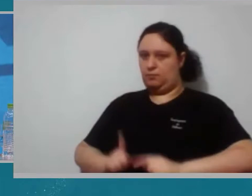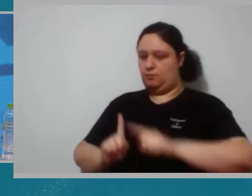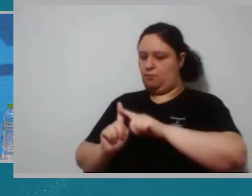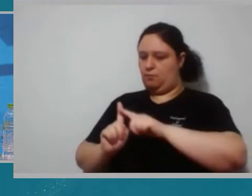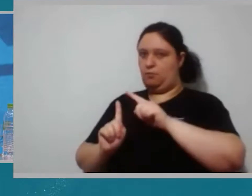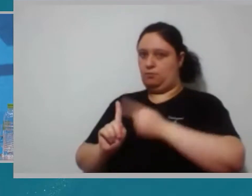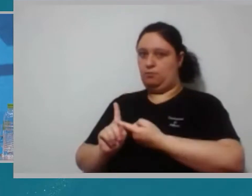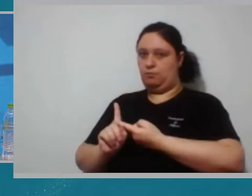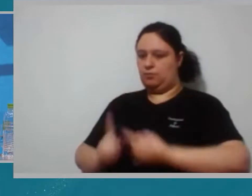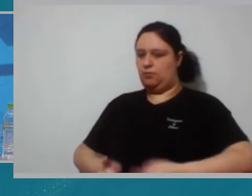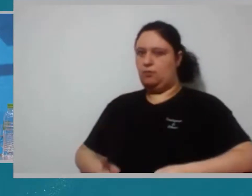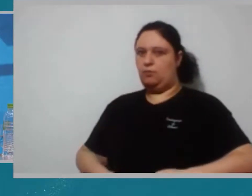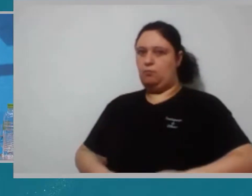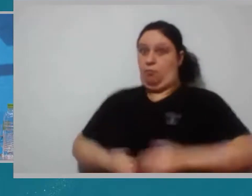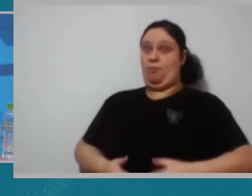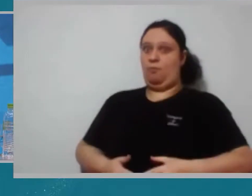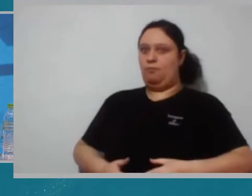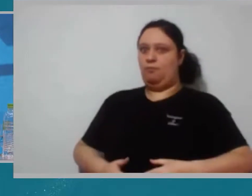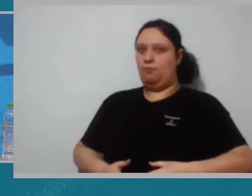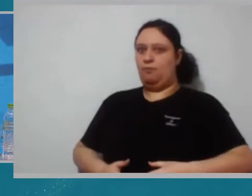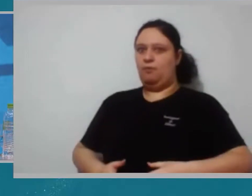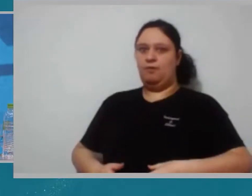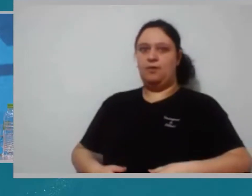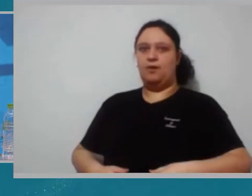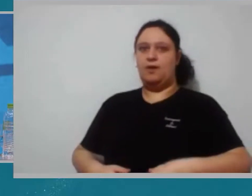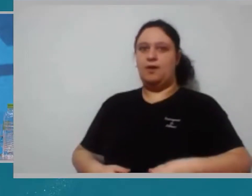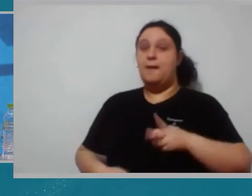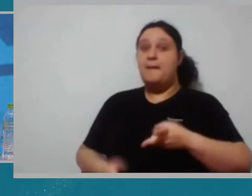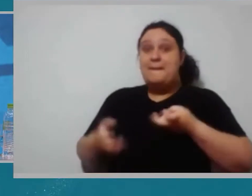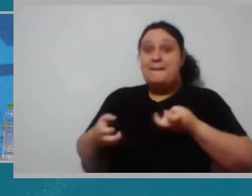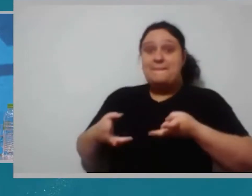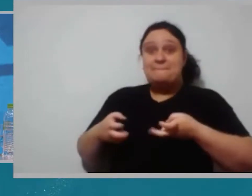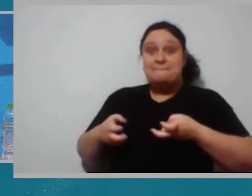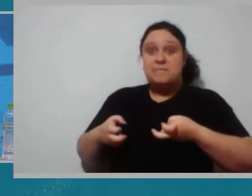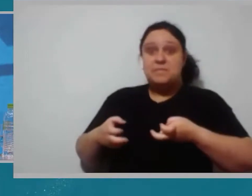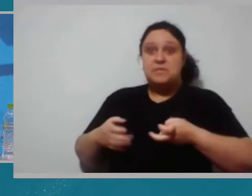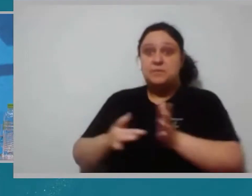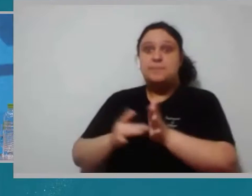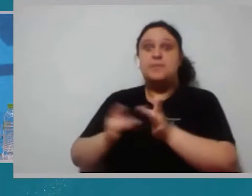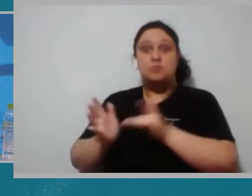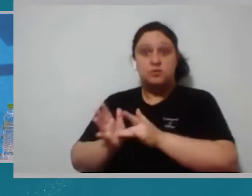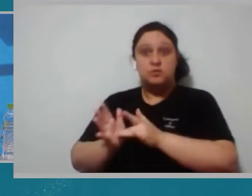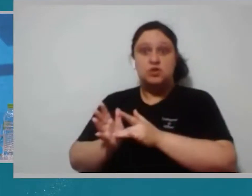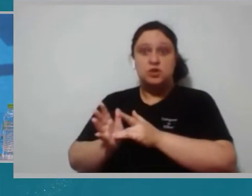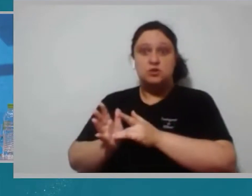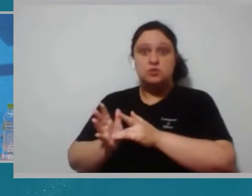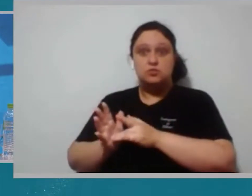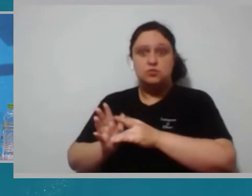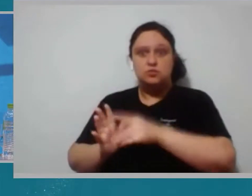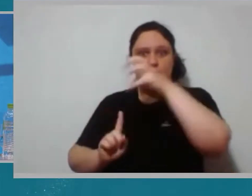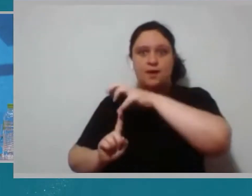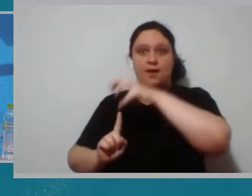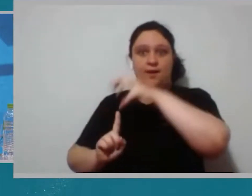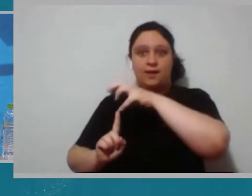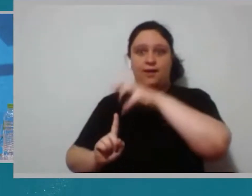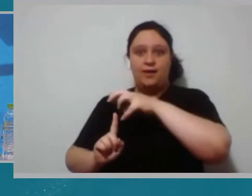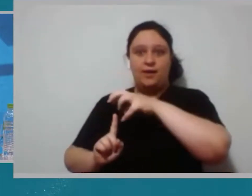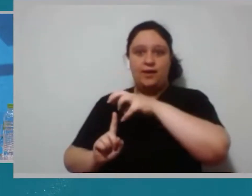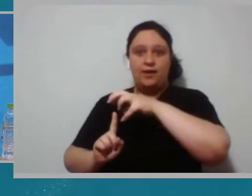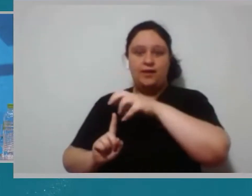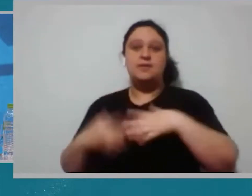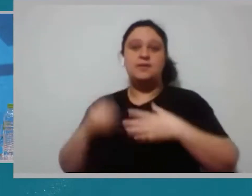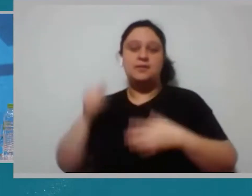reconhecendo que o Senhor Jesus é aquele que viria. Amém? Então, Jó não teve dúvidas. Desde